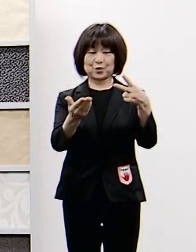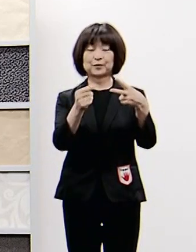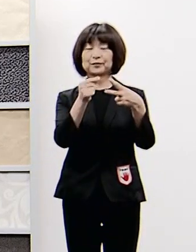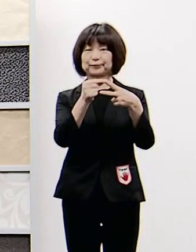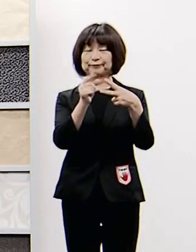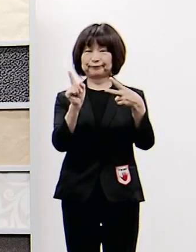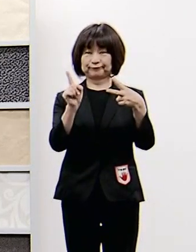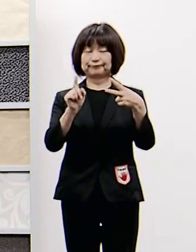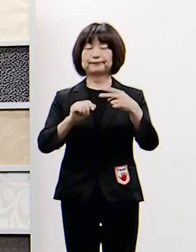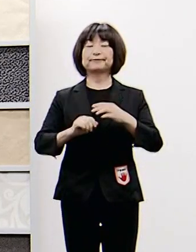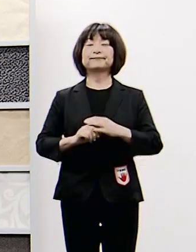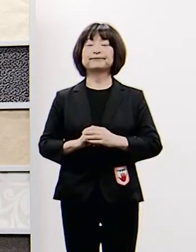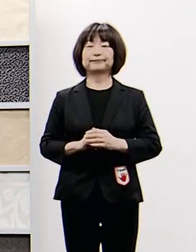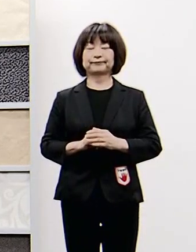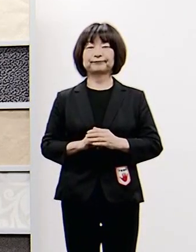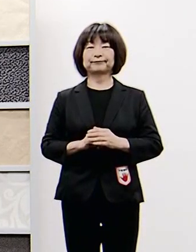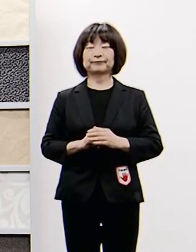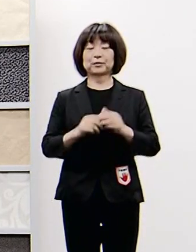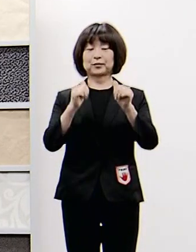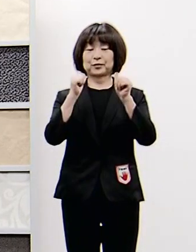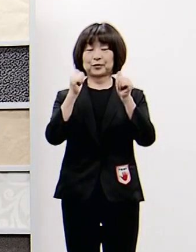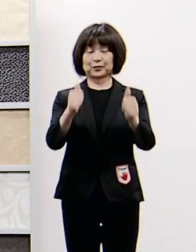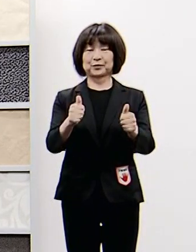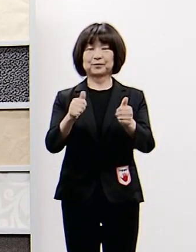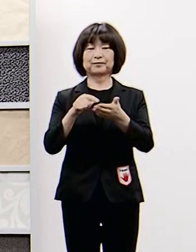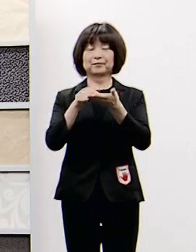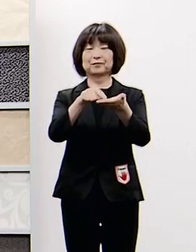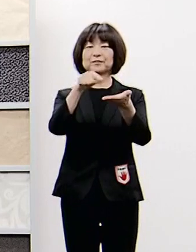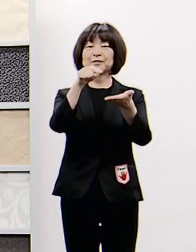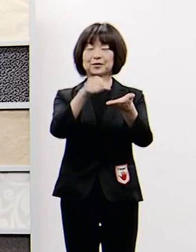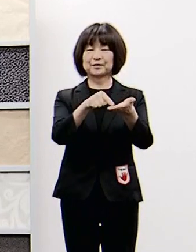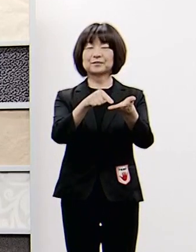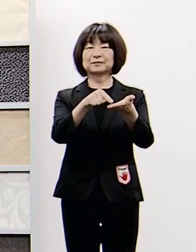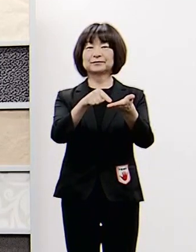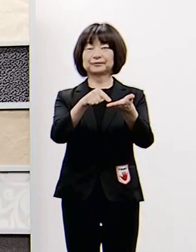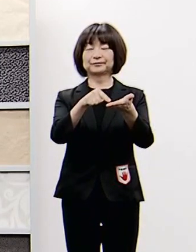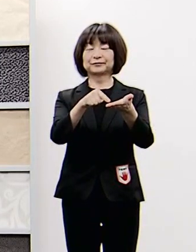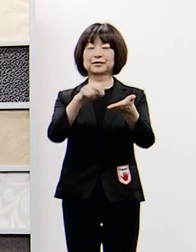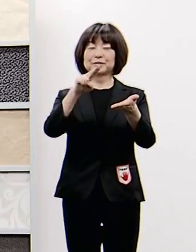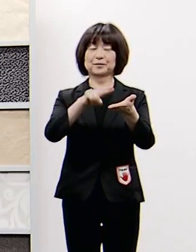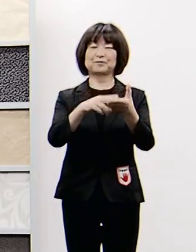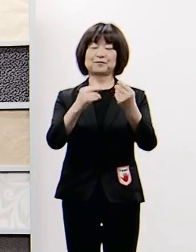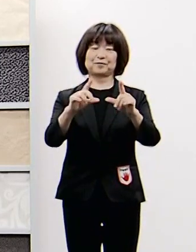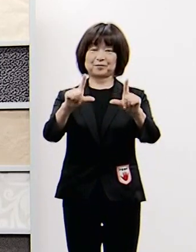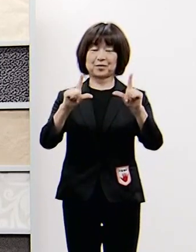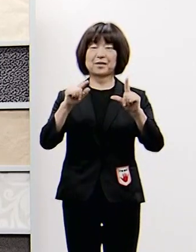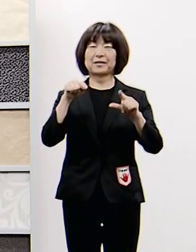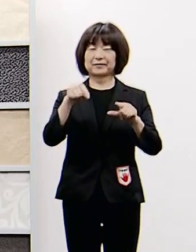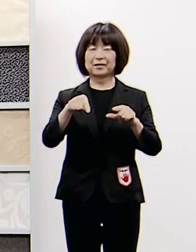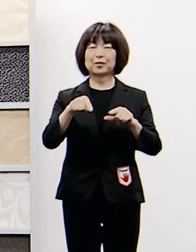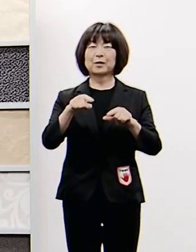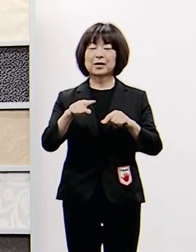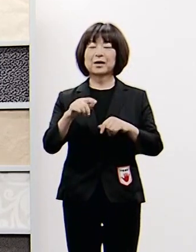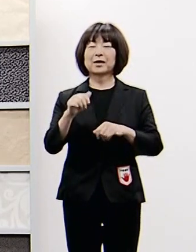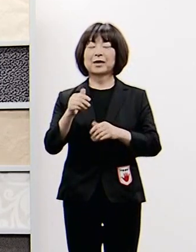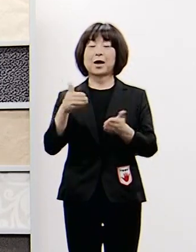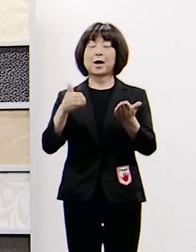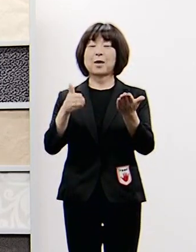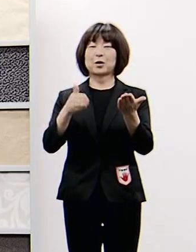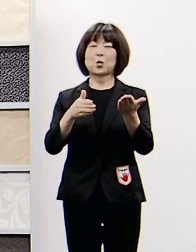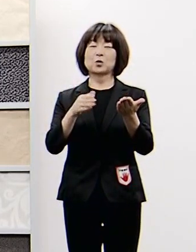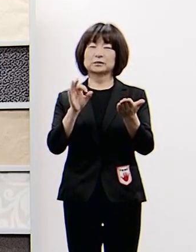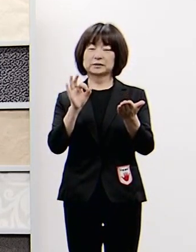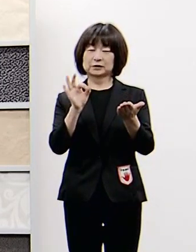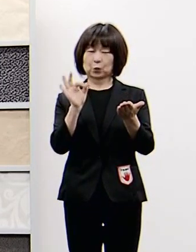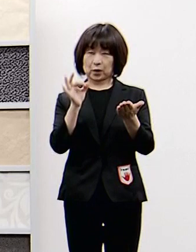1点これで訴訟は一区切りになるのかと思いますけれどもこれまで多額の弁護士費用と